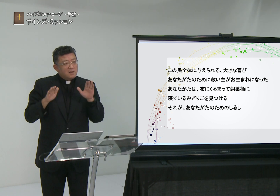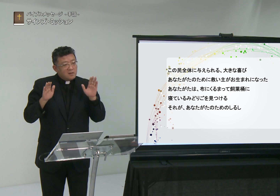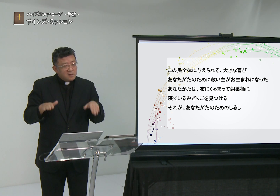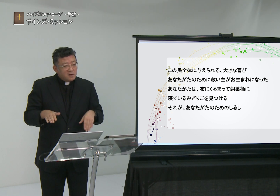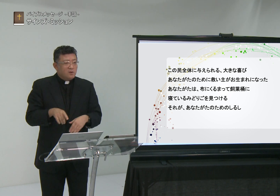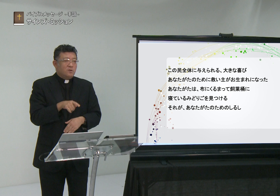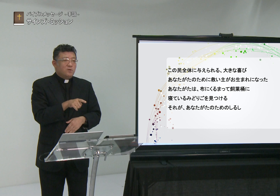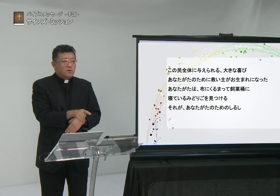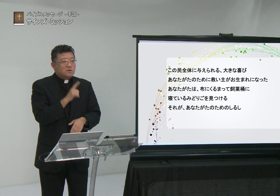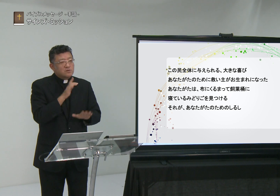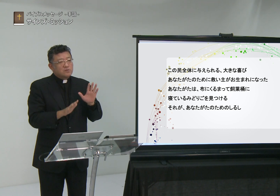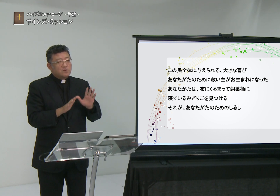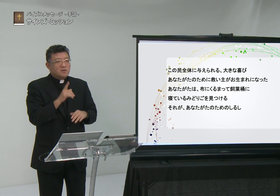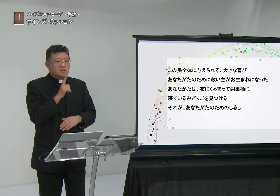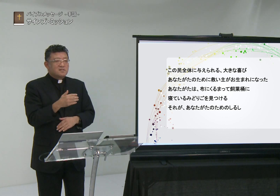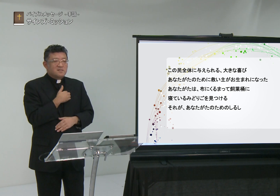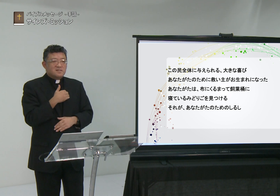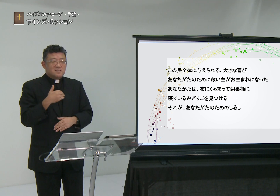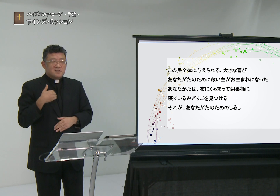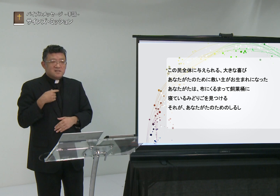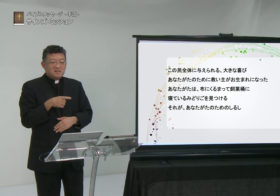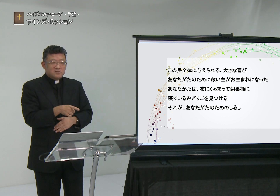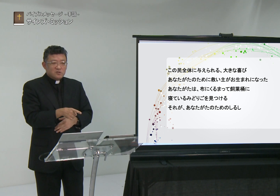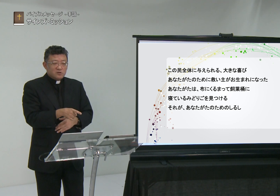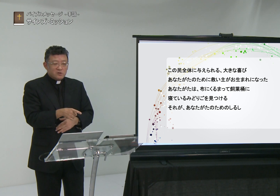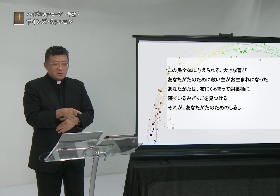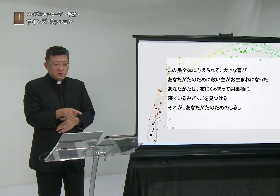だから福音を語った状況といえます